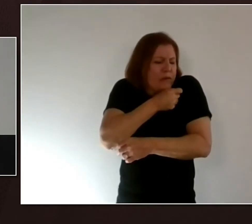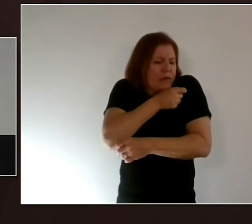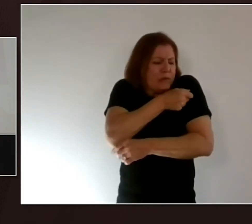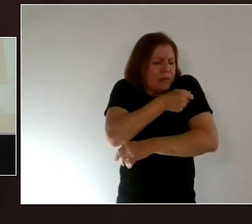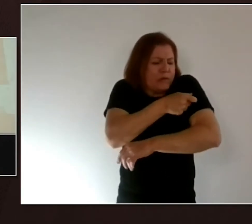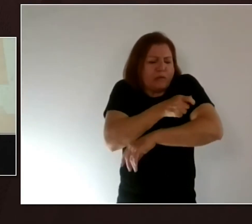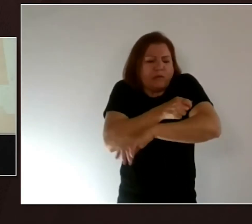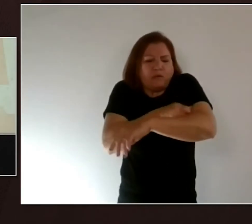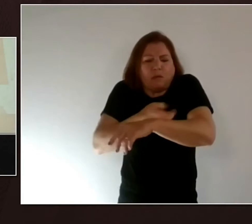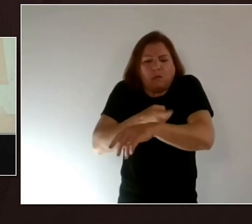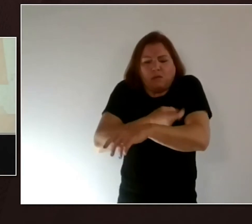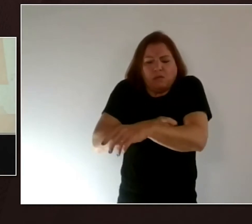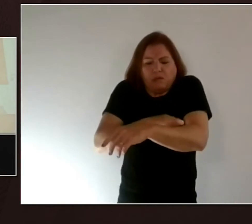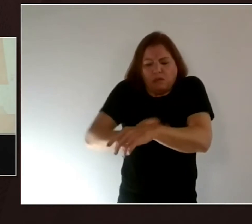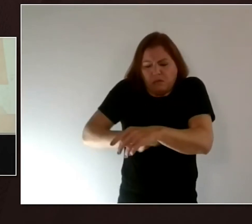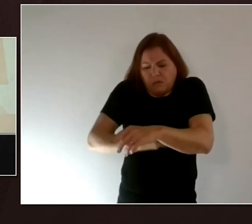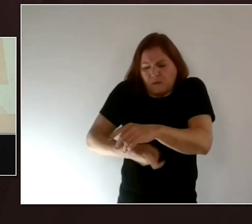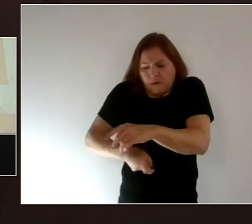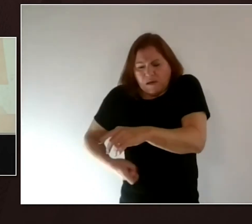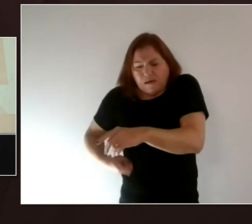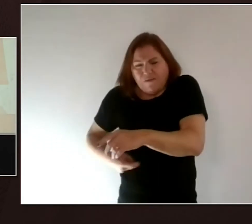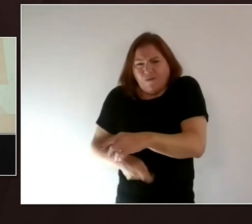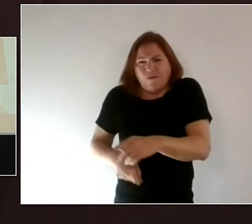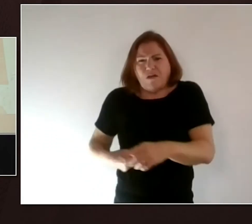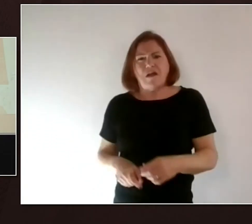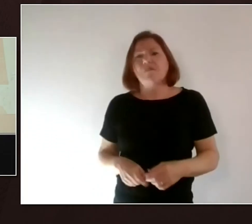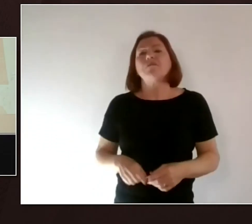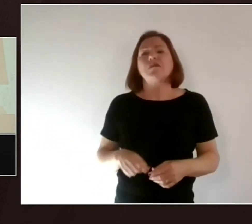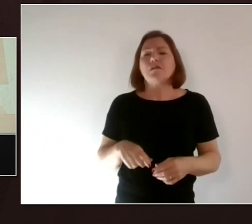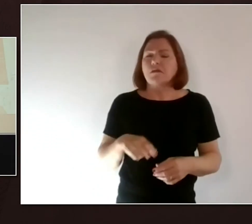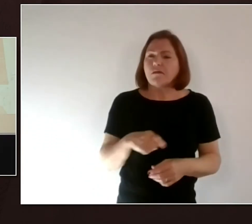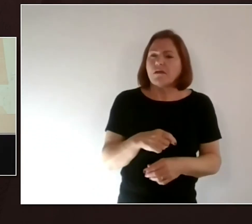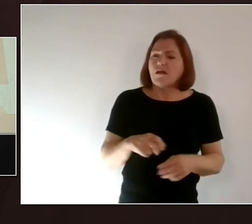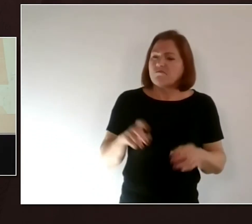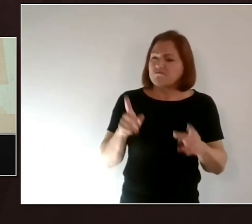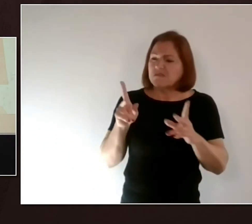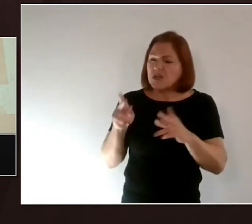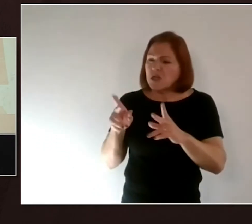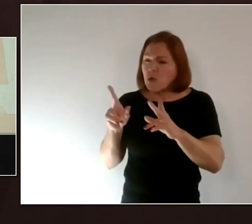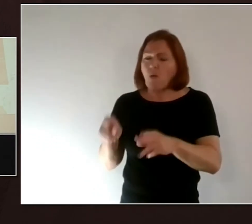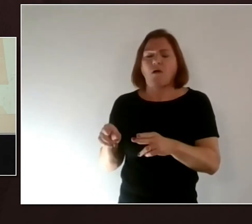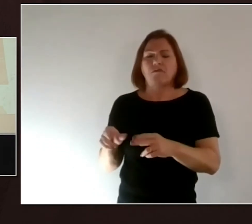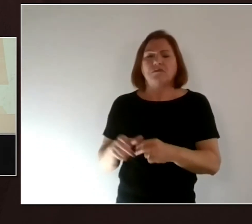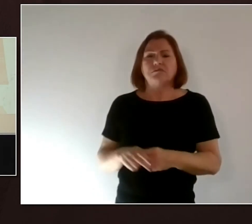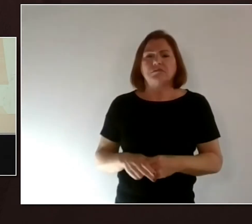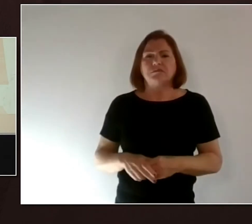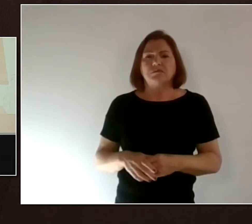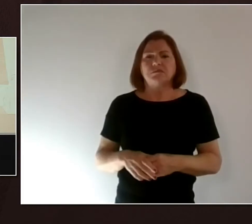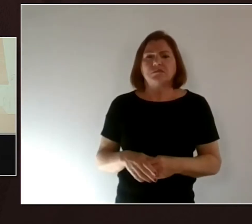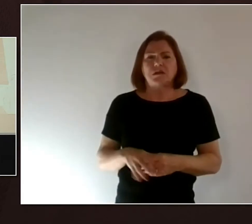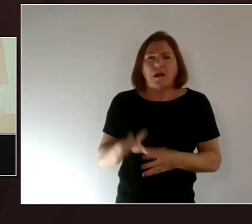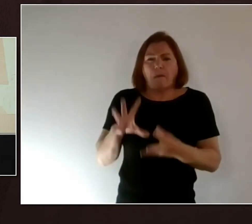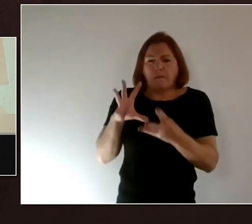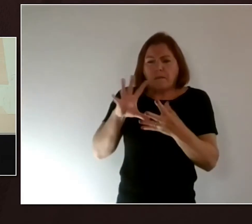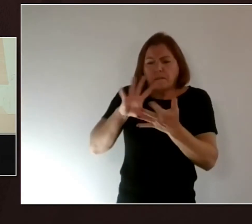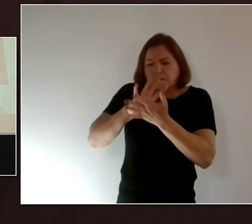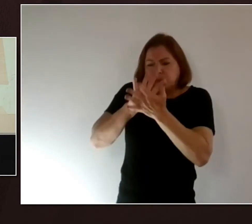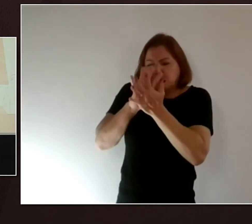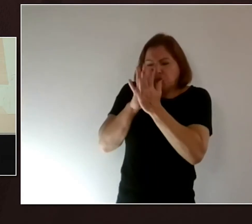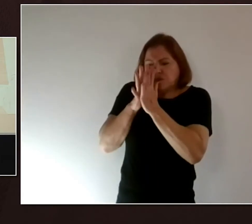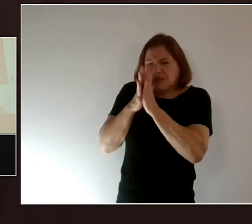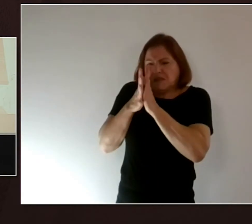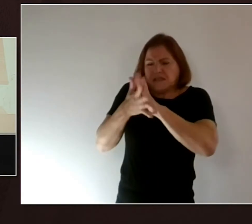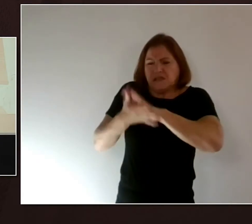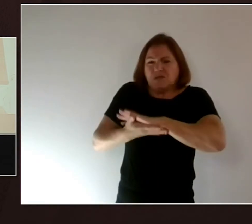E esse Galério também foi comido de vermes. Publicou um édito se desculpando pelas